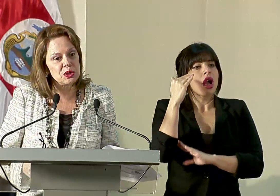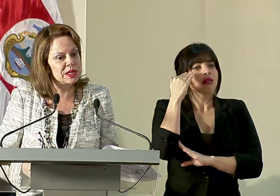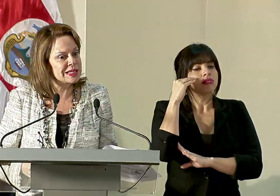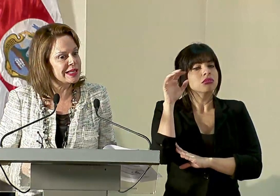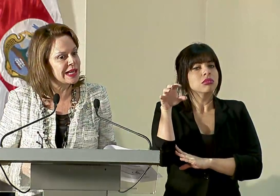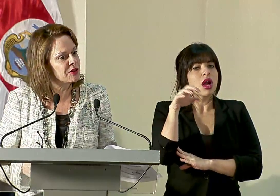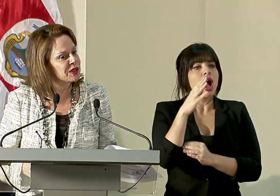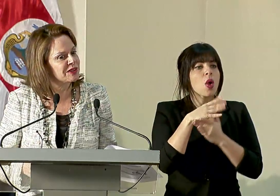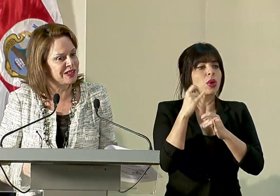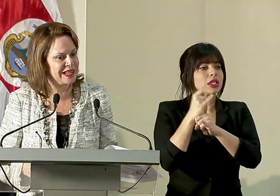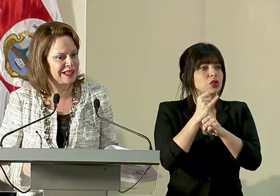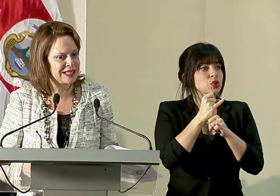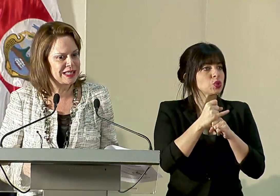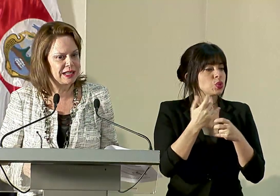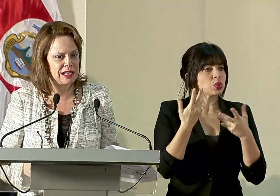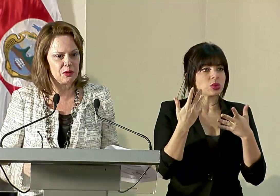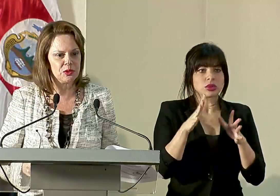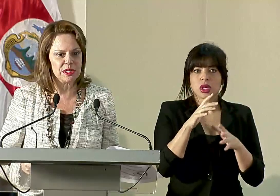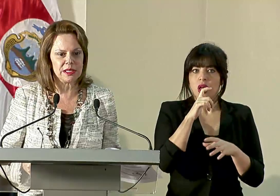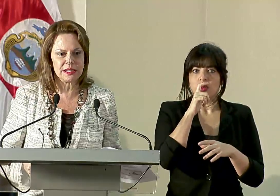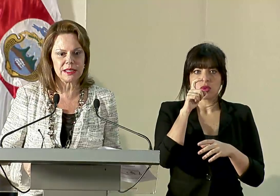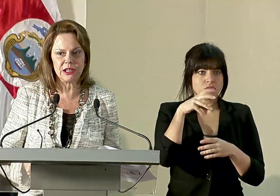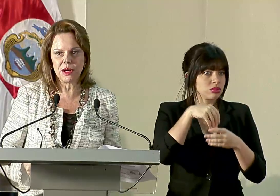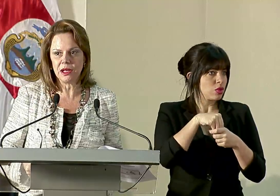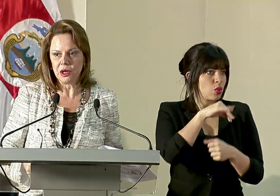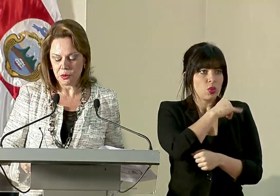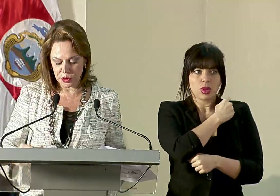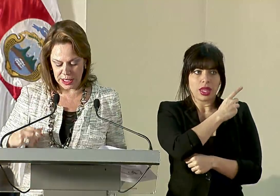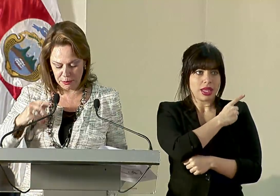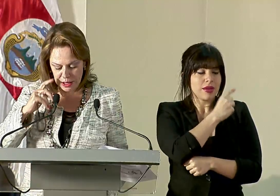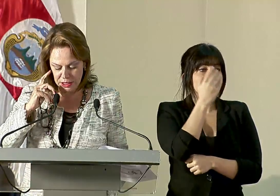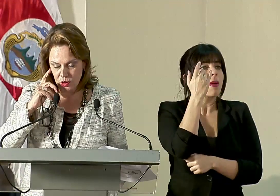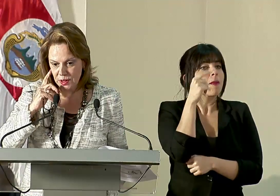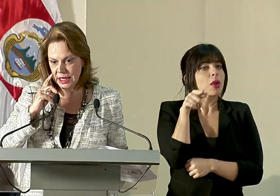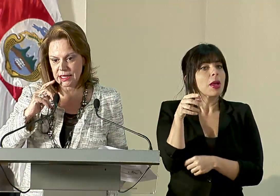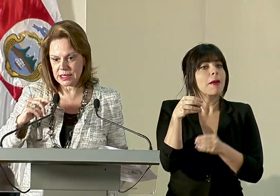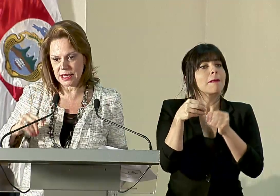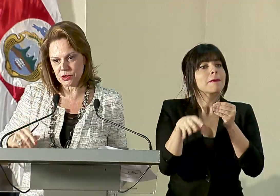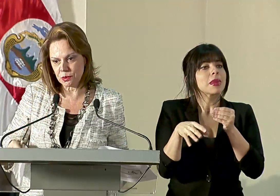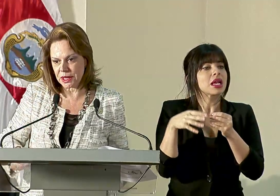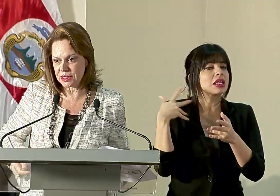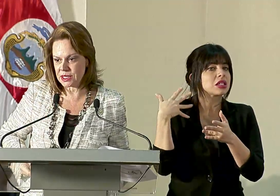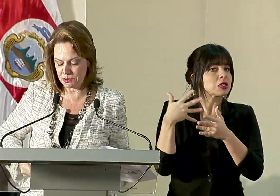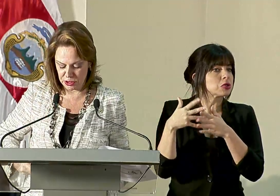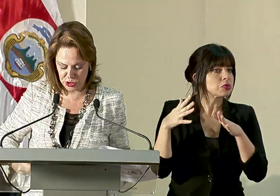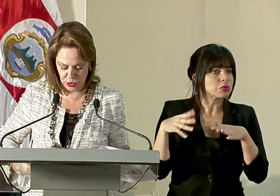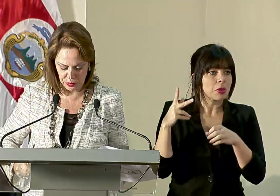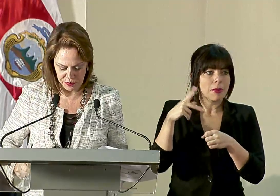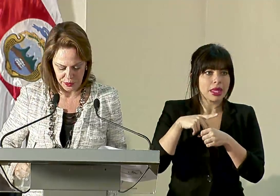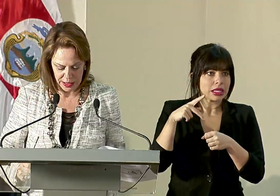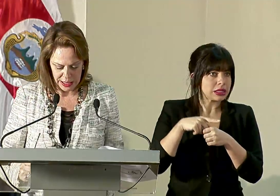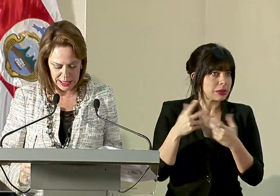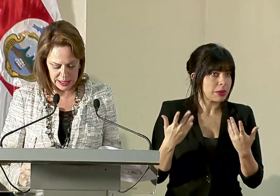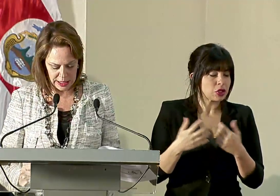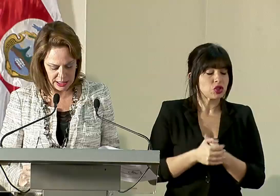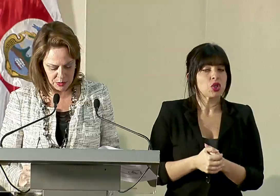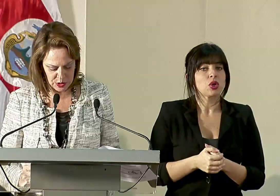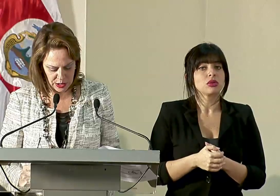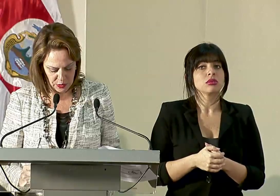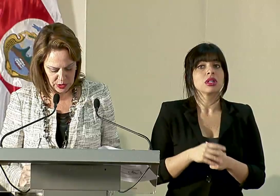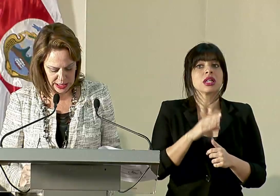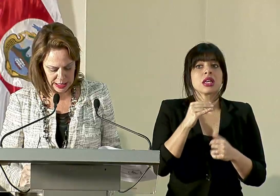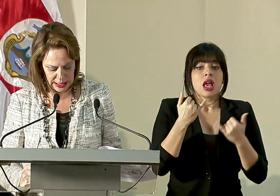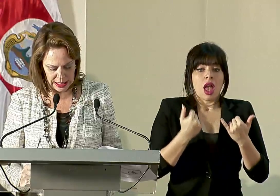instituciones que ya no tendrían que estar en la junta directiva porque ha perdido vigencia su participación, y